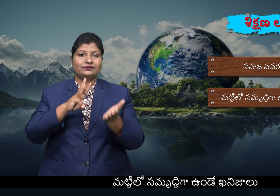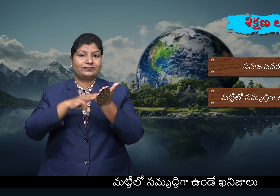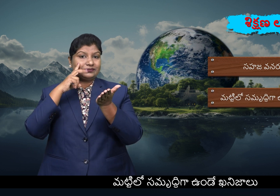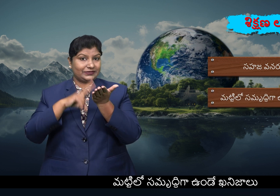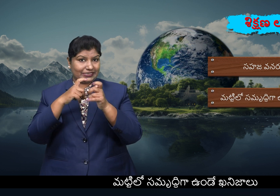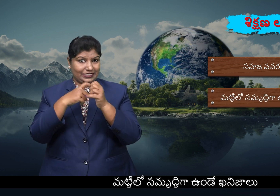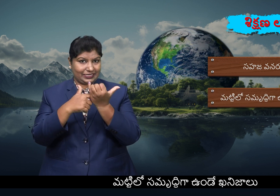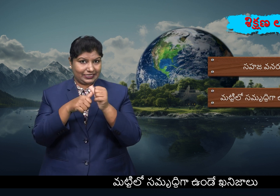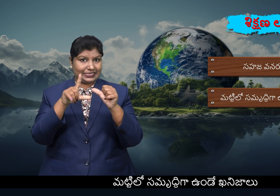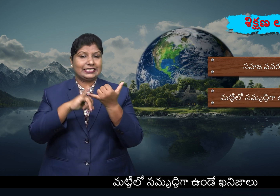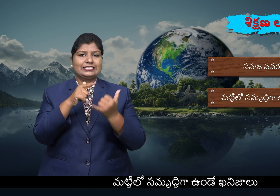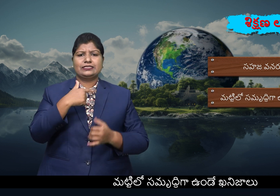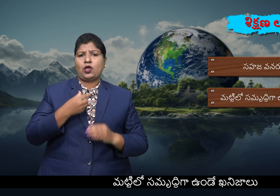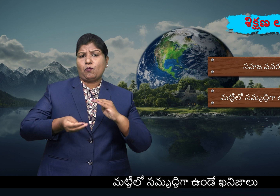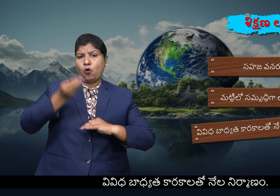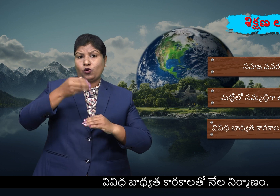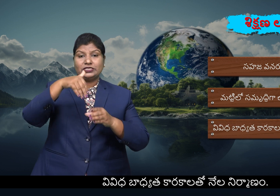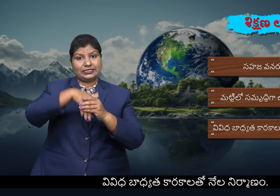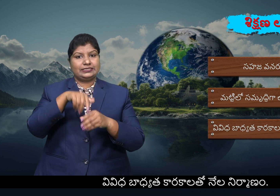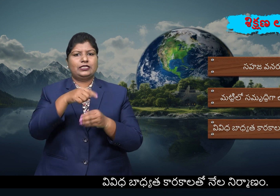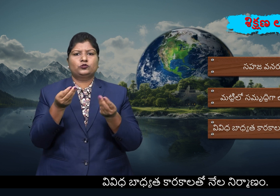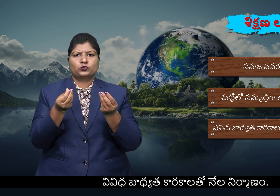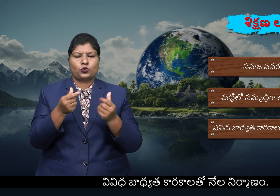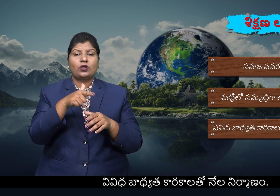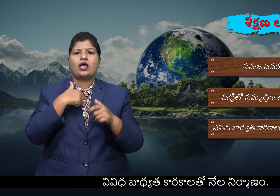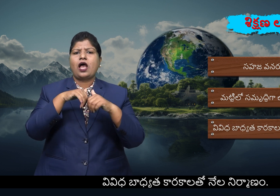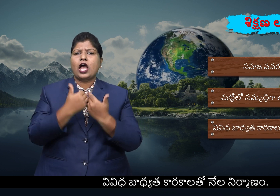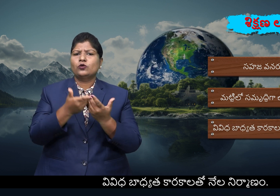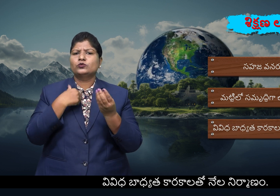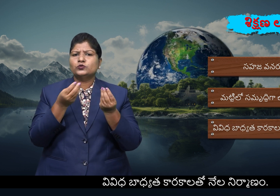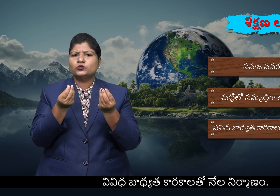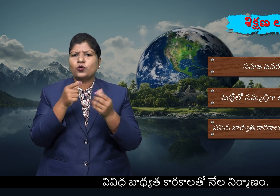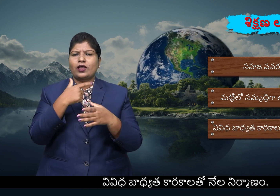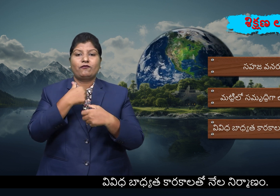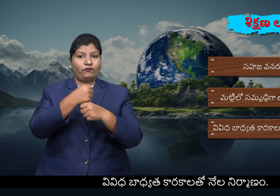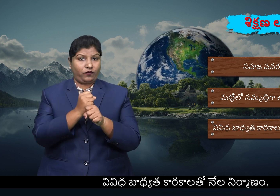మట్టిలో సమృద్ధిగా ఉండే ఖనిజాలు, వివిధ బాధ్యతా కారకాలతో నేల నిర్మాణం.